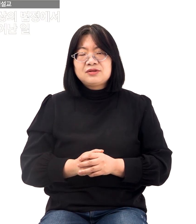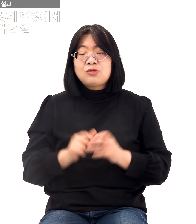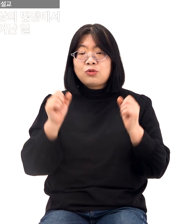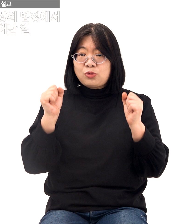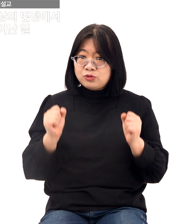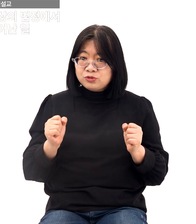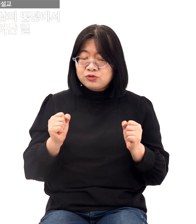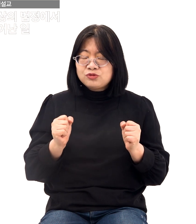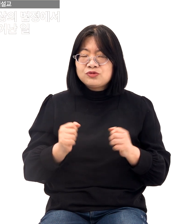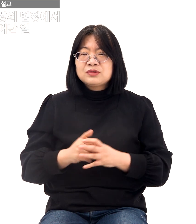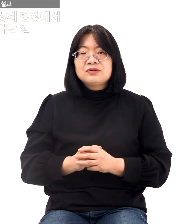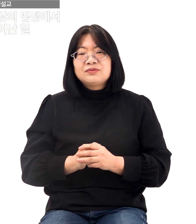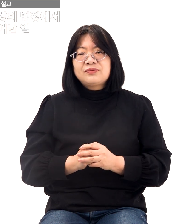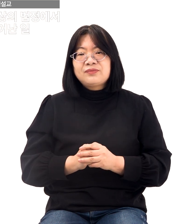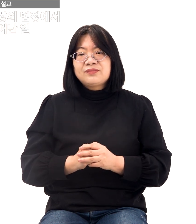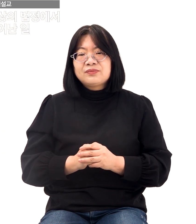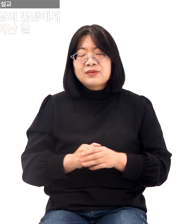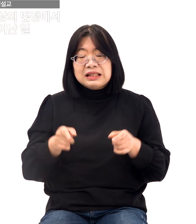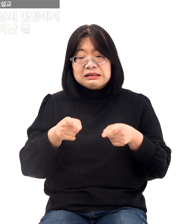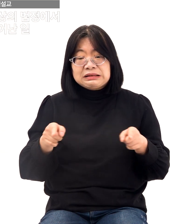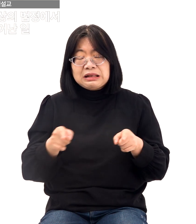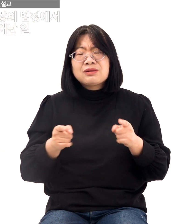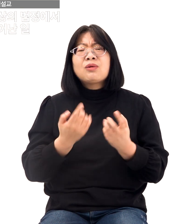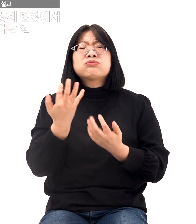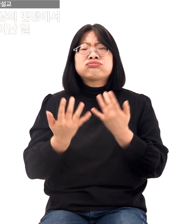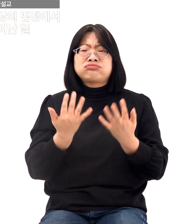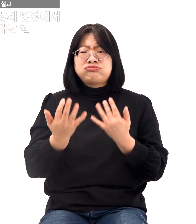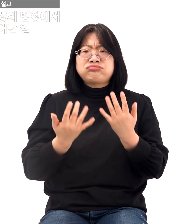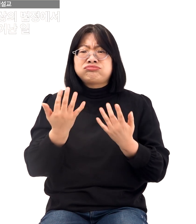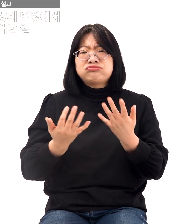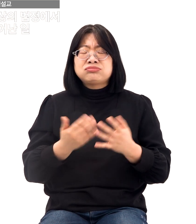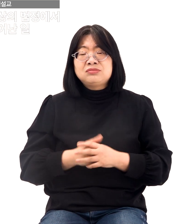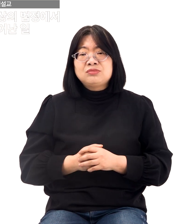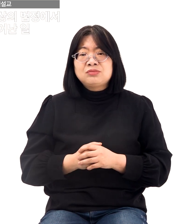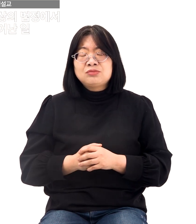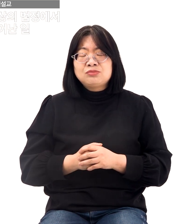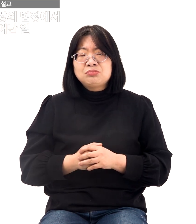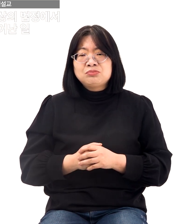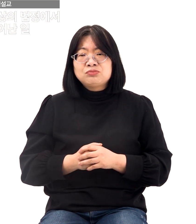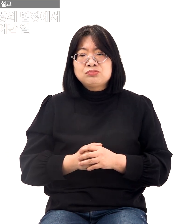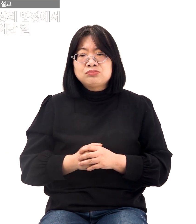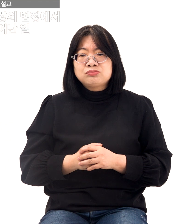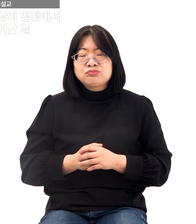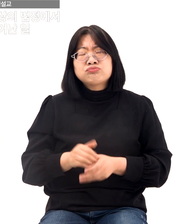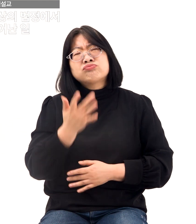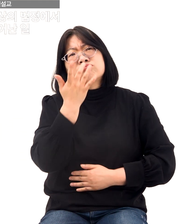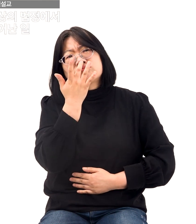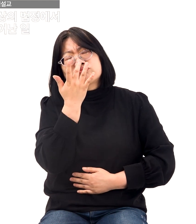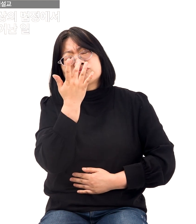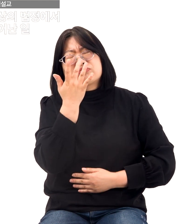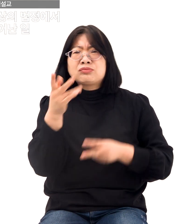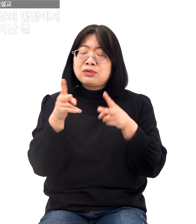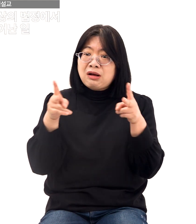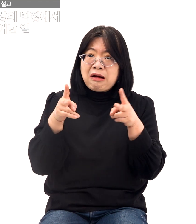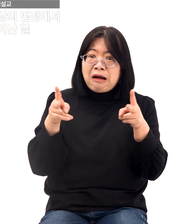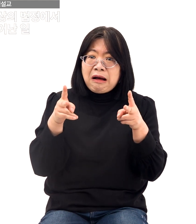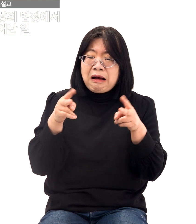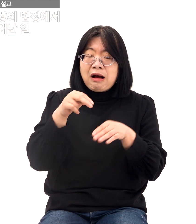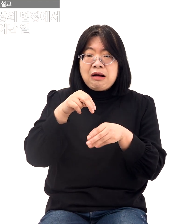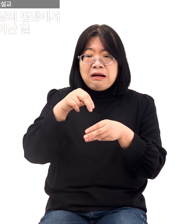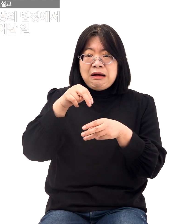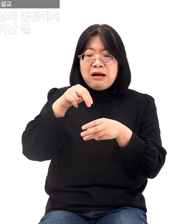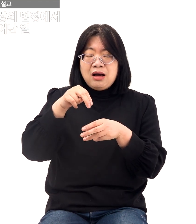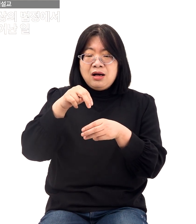거주하고 있었는데 아래층에서 불이 났어요. 그리고 모르고 있다가 2층에서